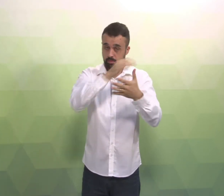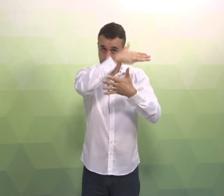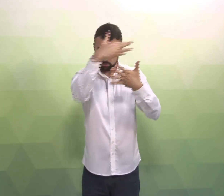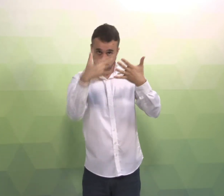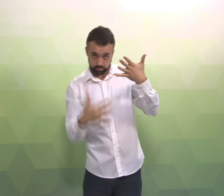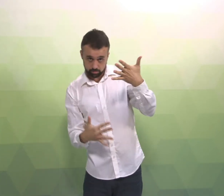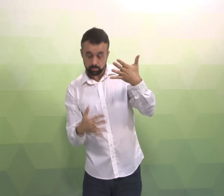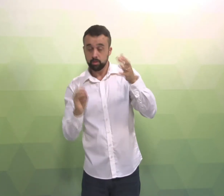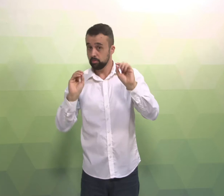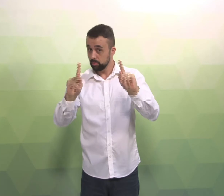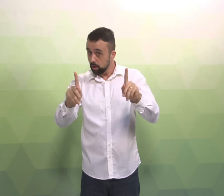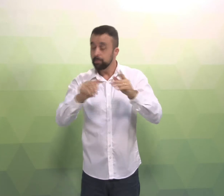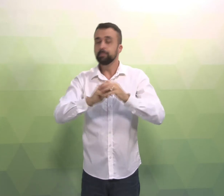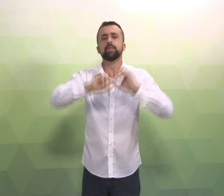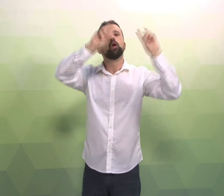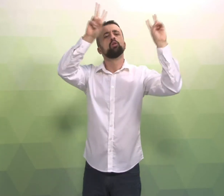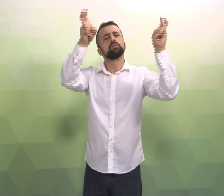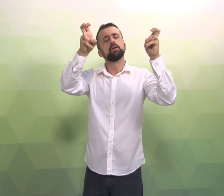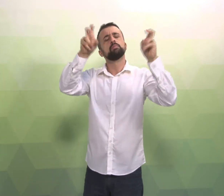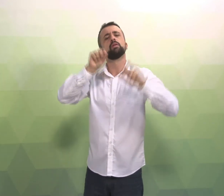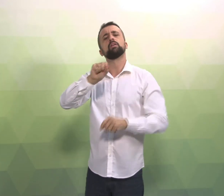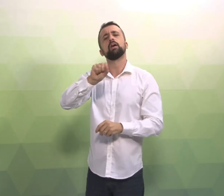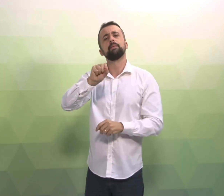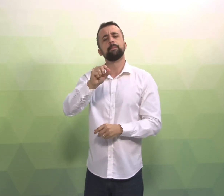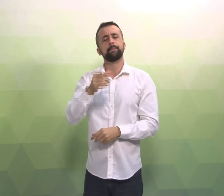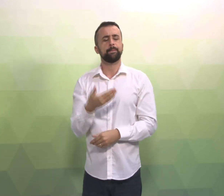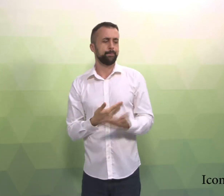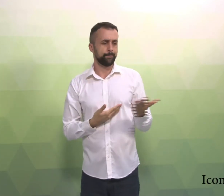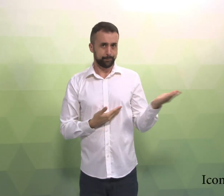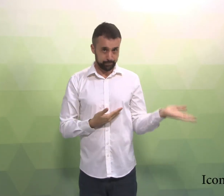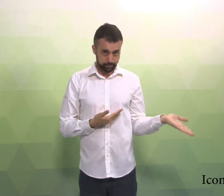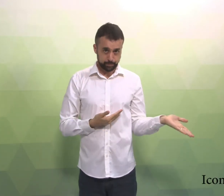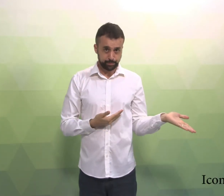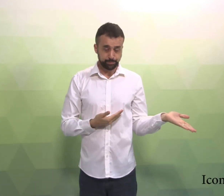ou seja, da linguística da Libras. Nosso tema será